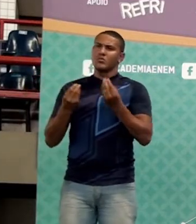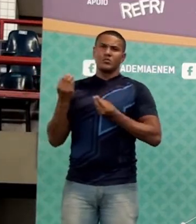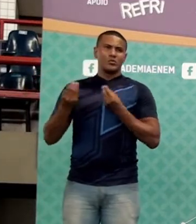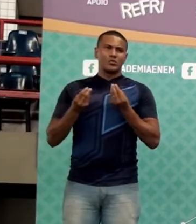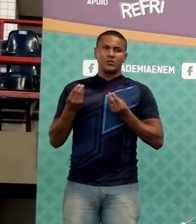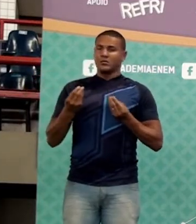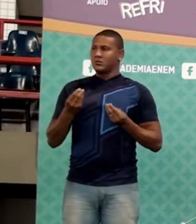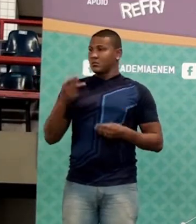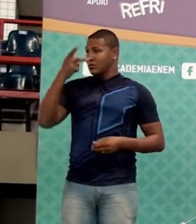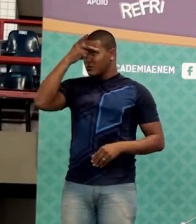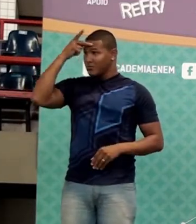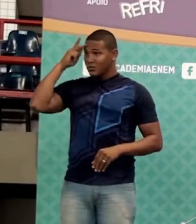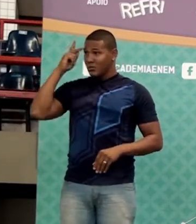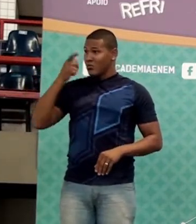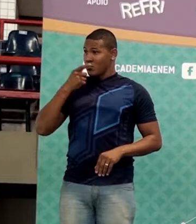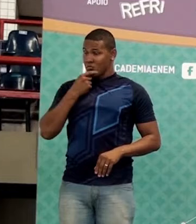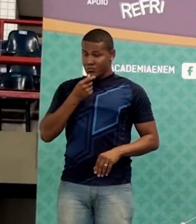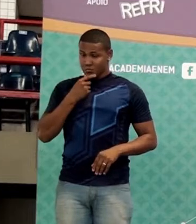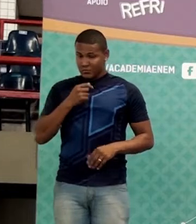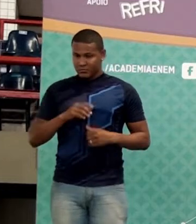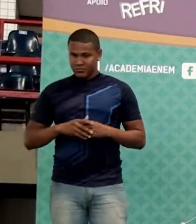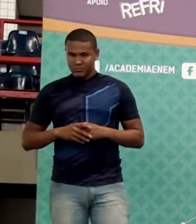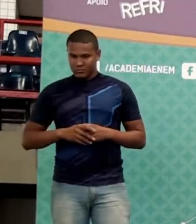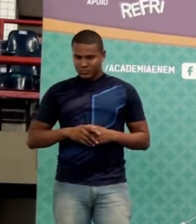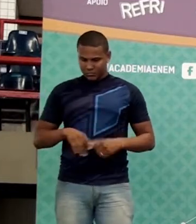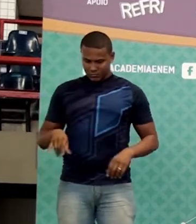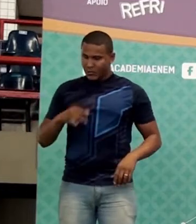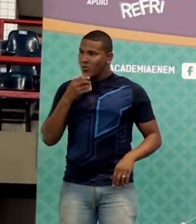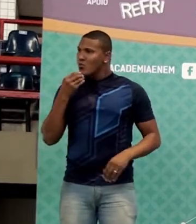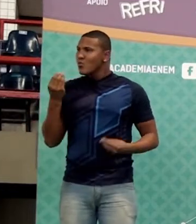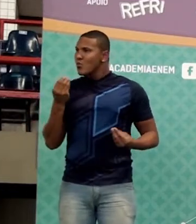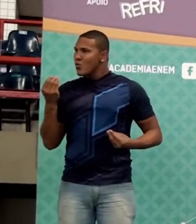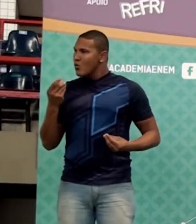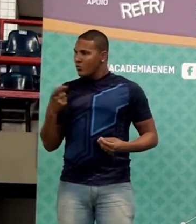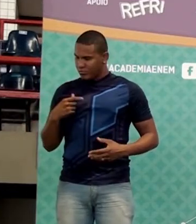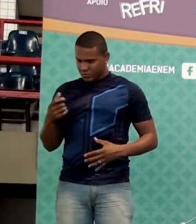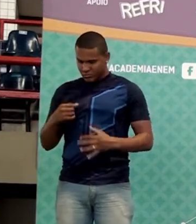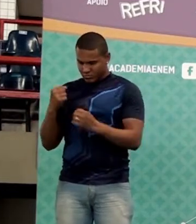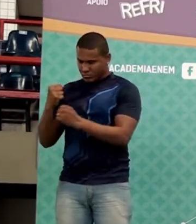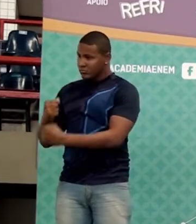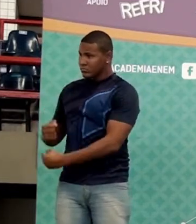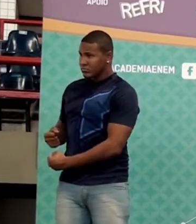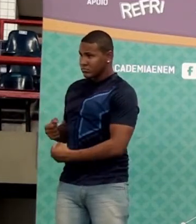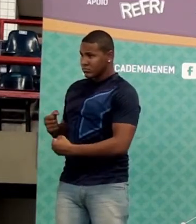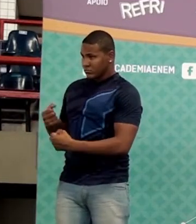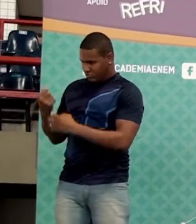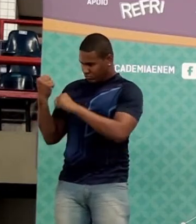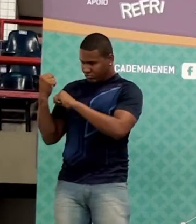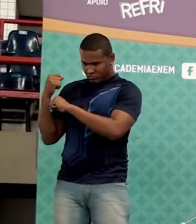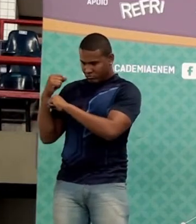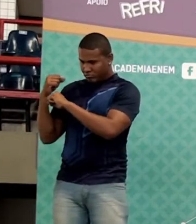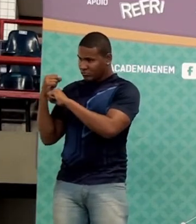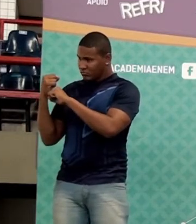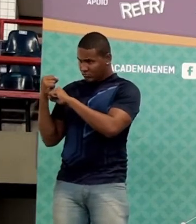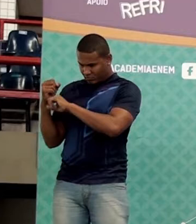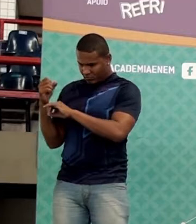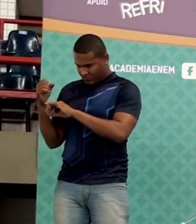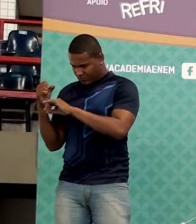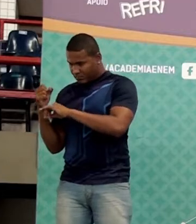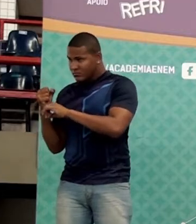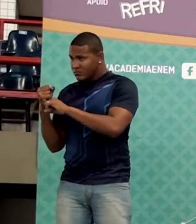cabo equilibrado em pé aqui em cima da canoa, com uma vara na mão,